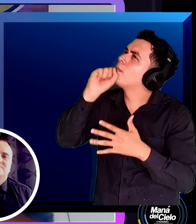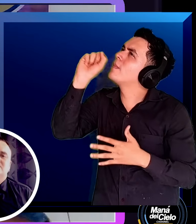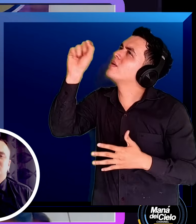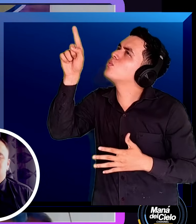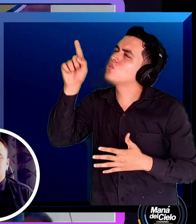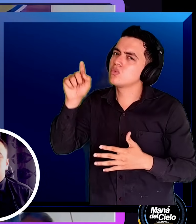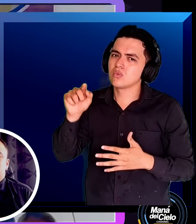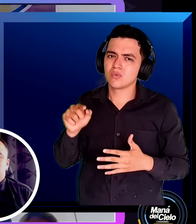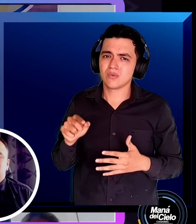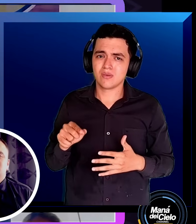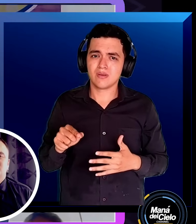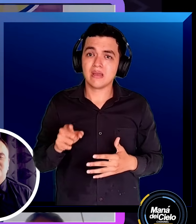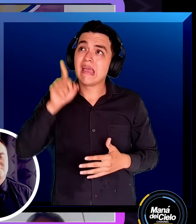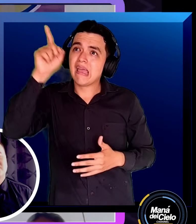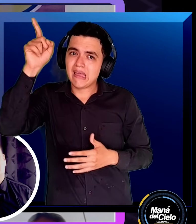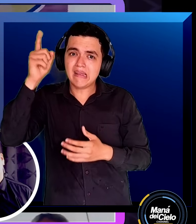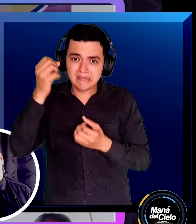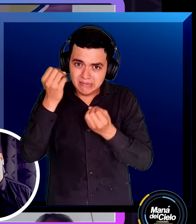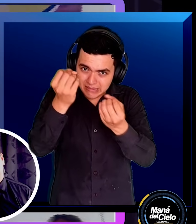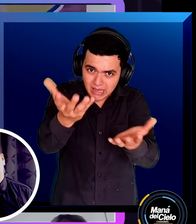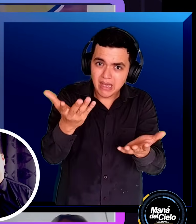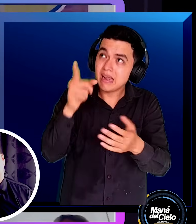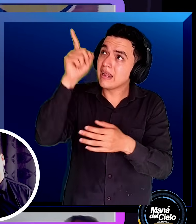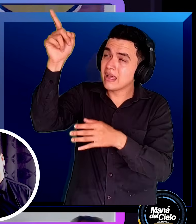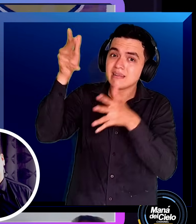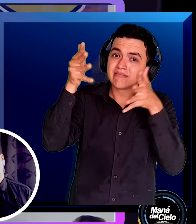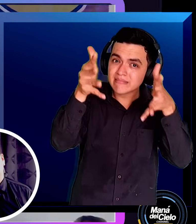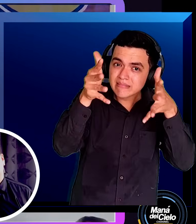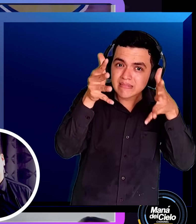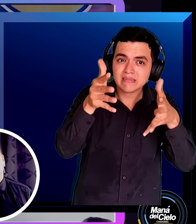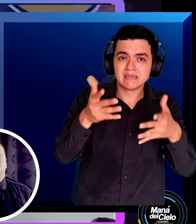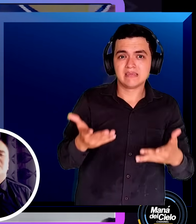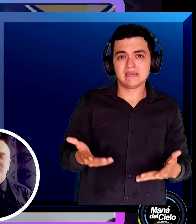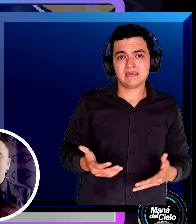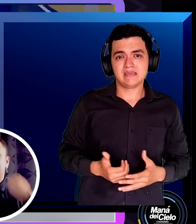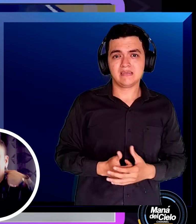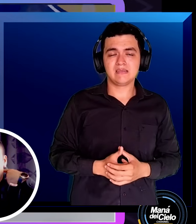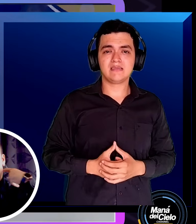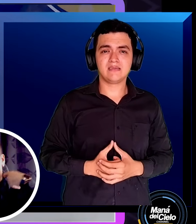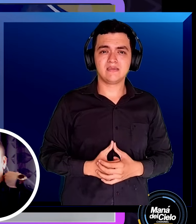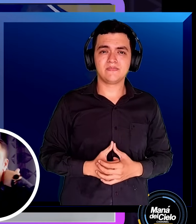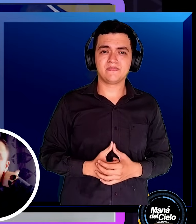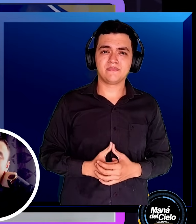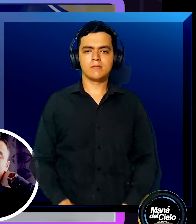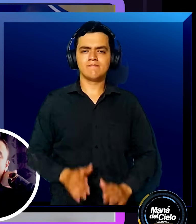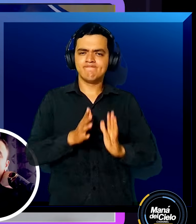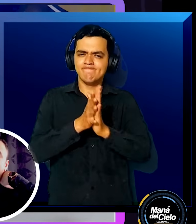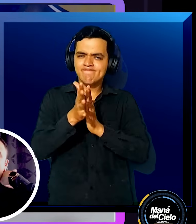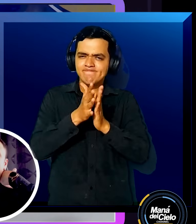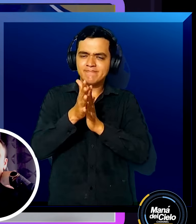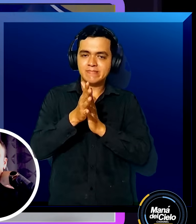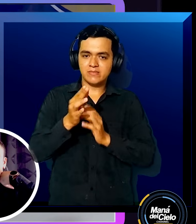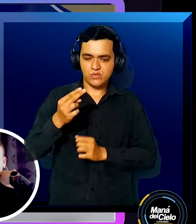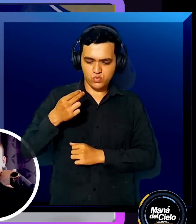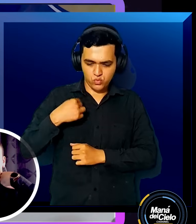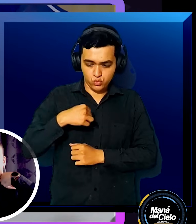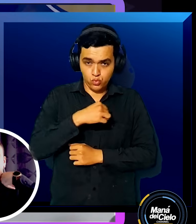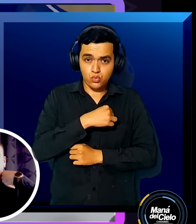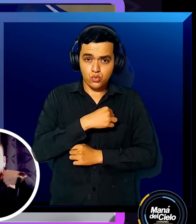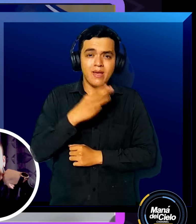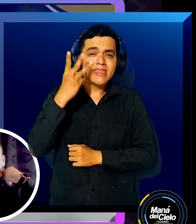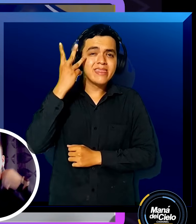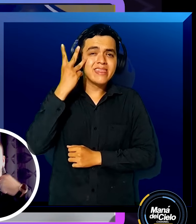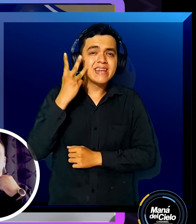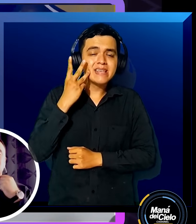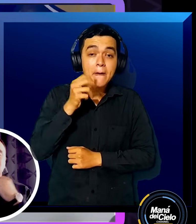siembran con lágrimas, con regocijo segará. Irán dando y llorando el que lleva la preciosa